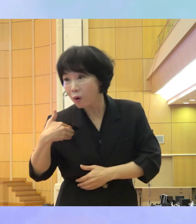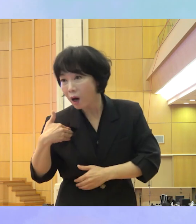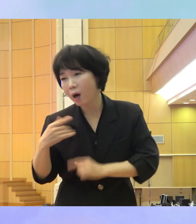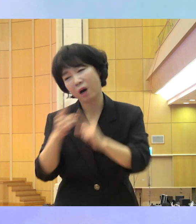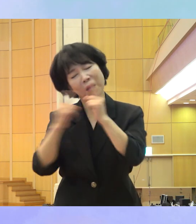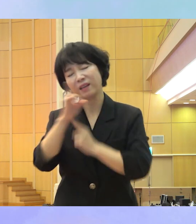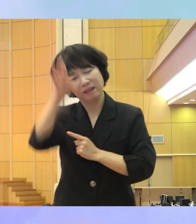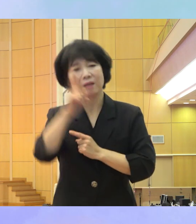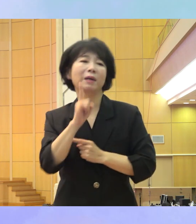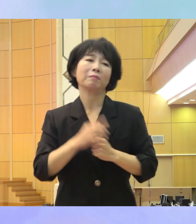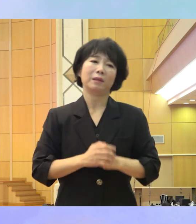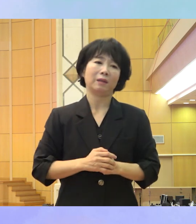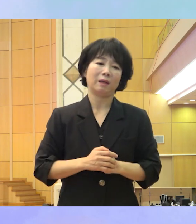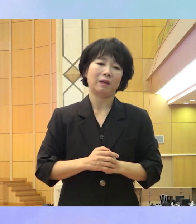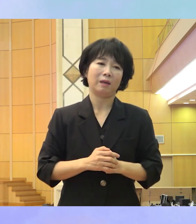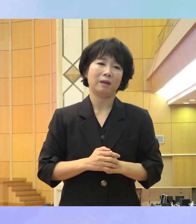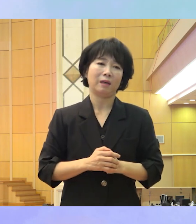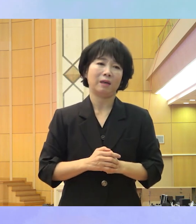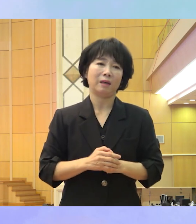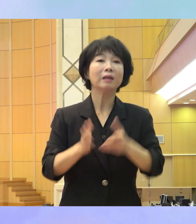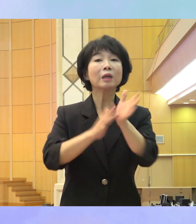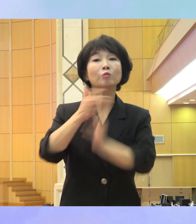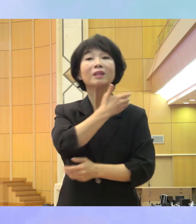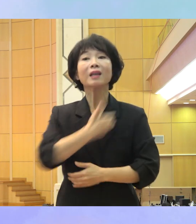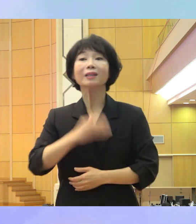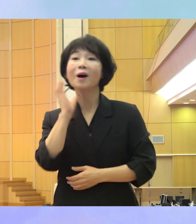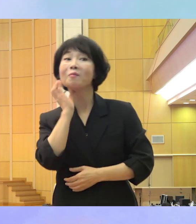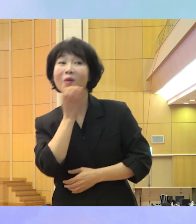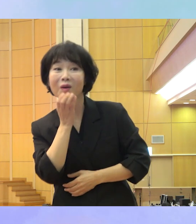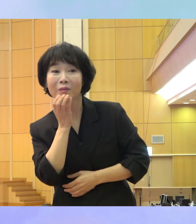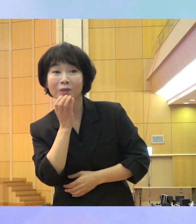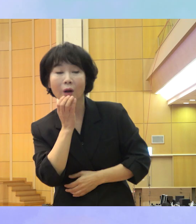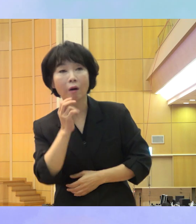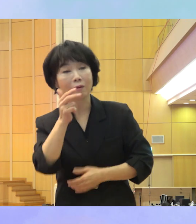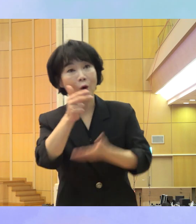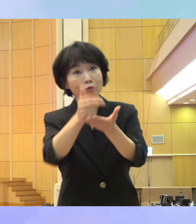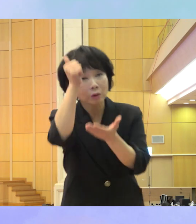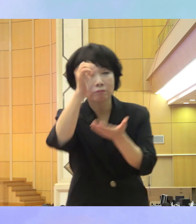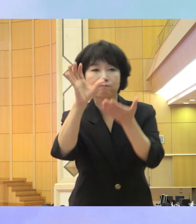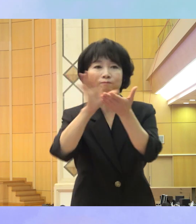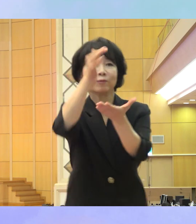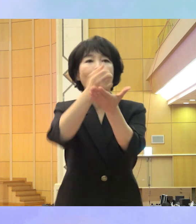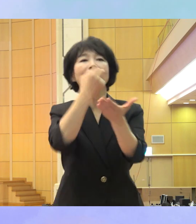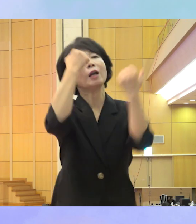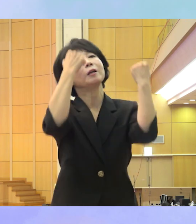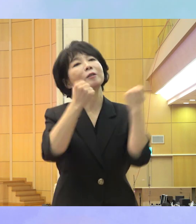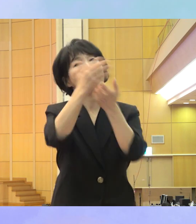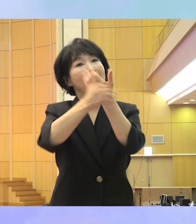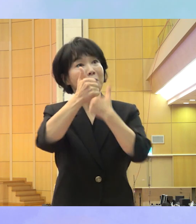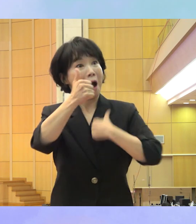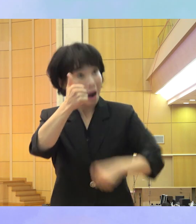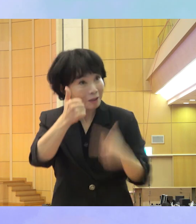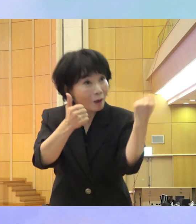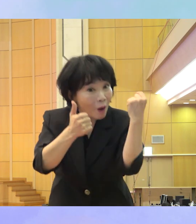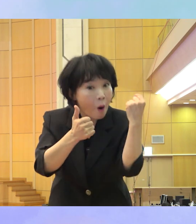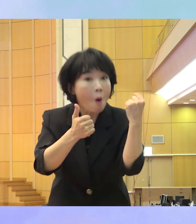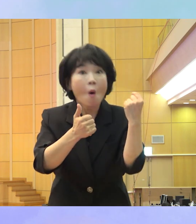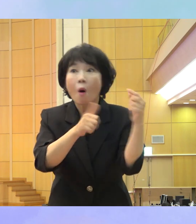그리스도라고 고백 시인함으로써 복이 있다고 하고 모든 사람들이 다 그 말을